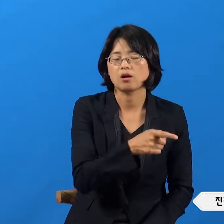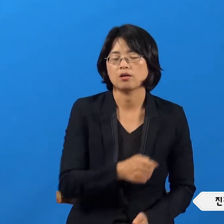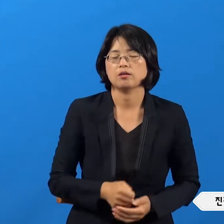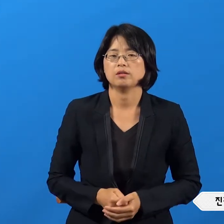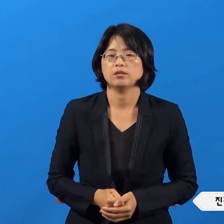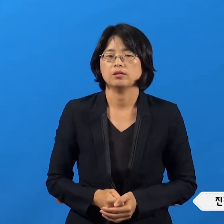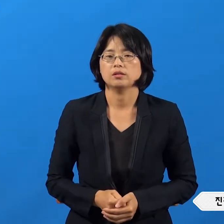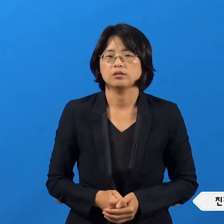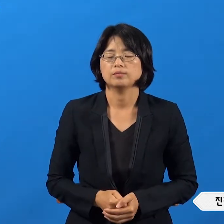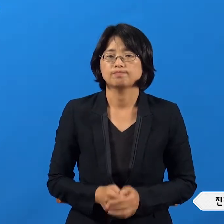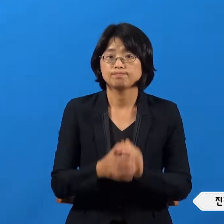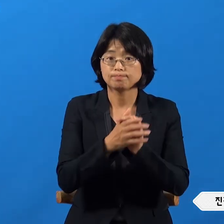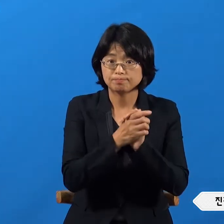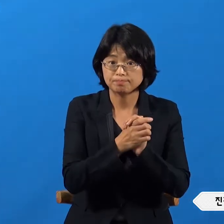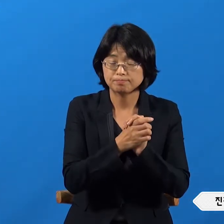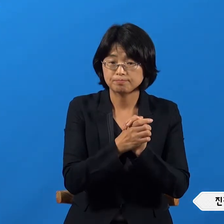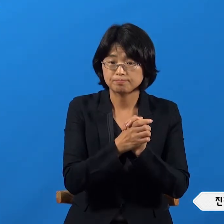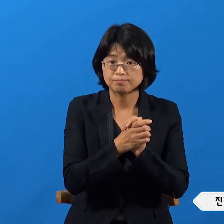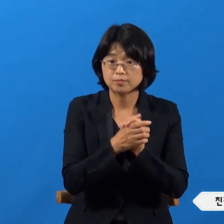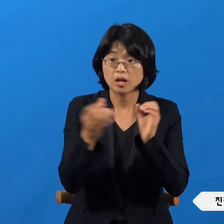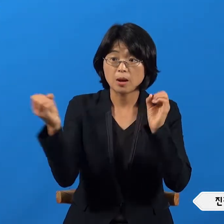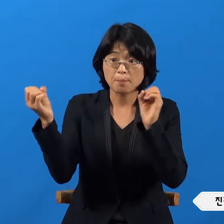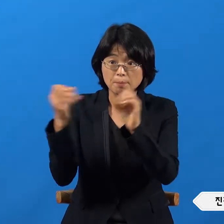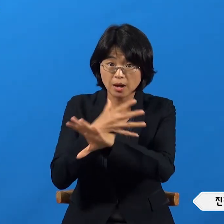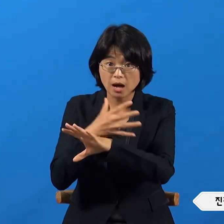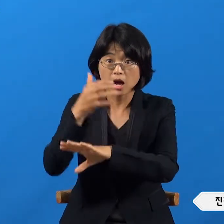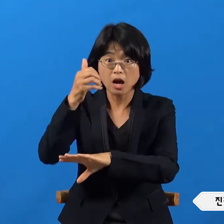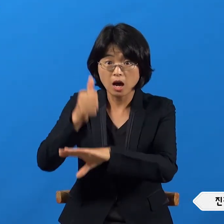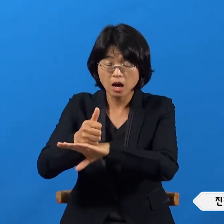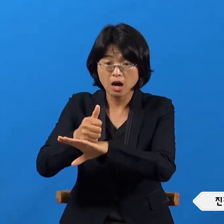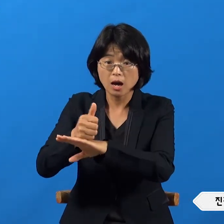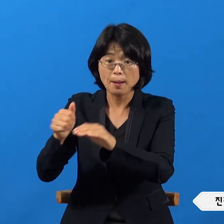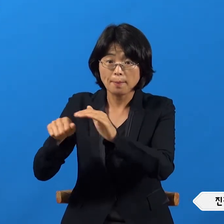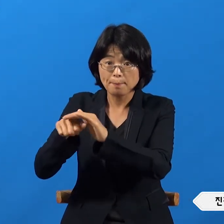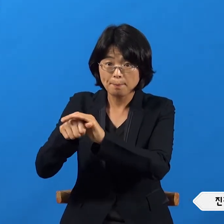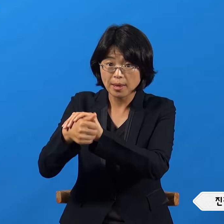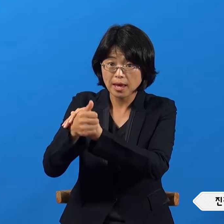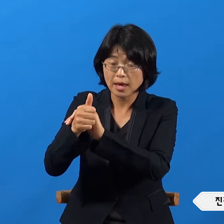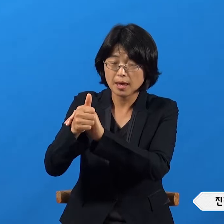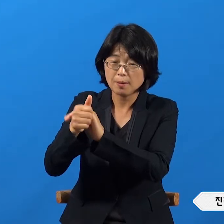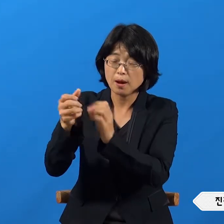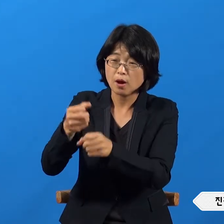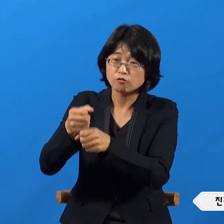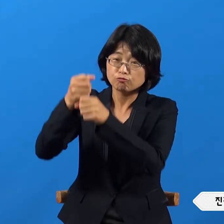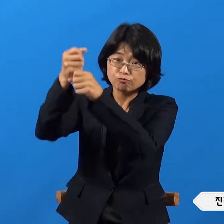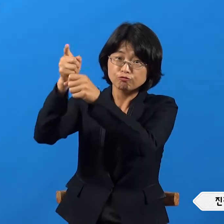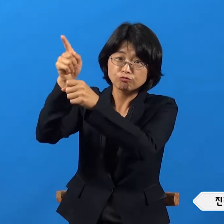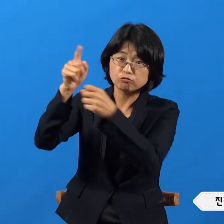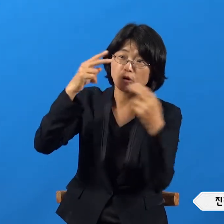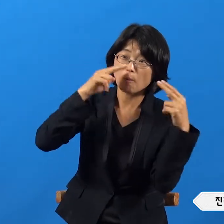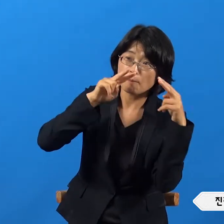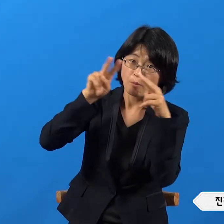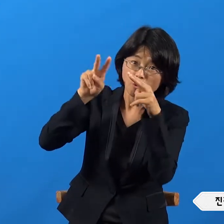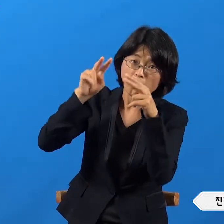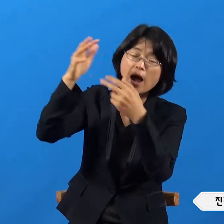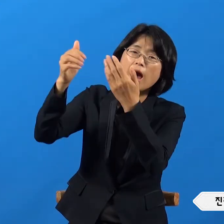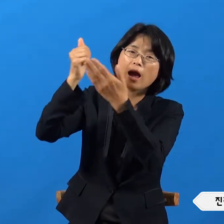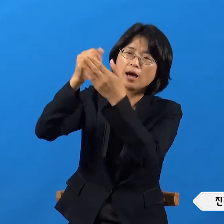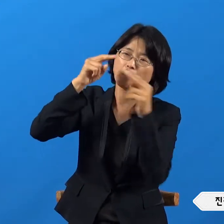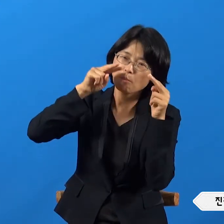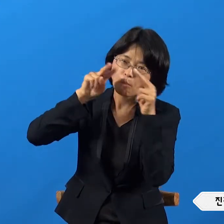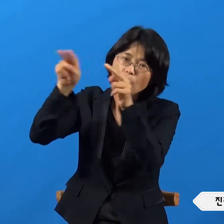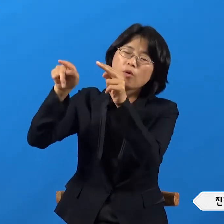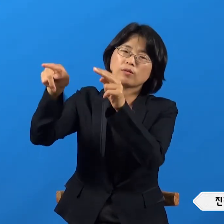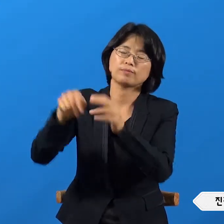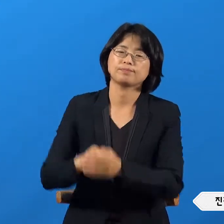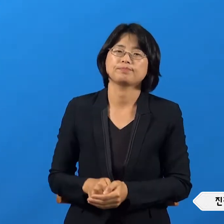그 놋뱀을 바라보는, 하나님을 바라보는 것이라고 성경은 말씀하고 있습니다.